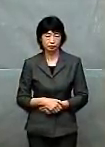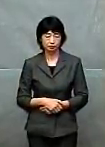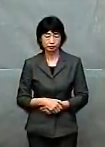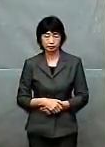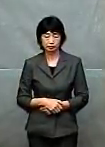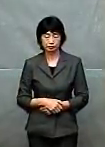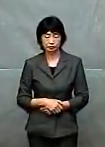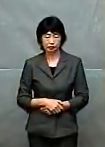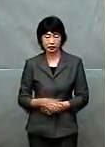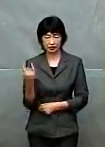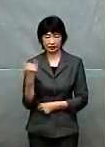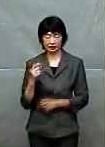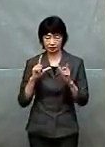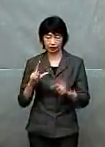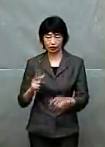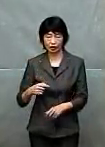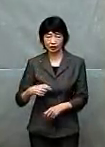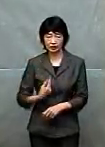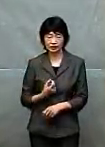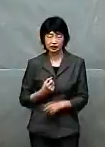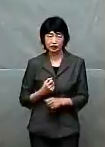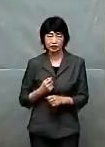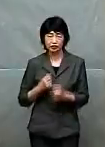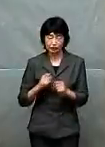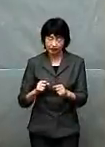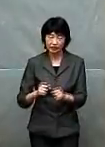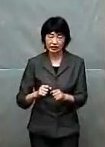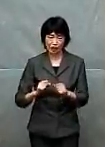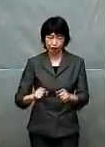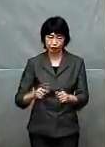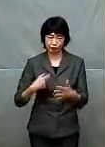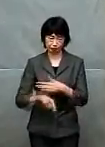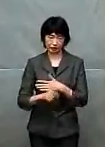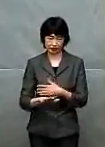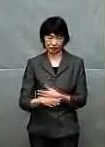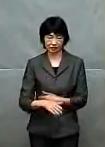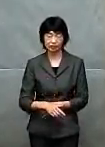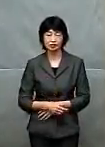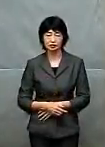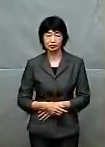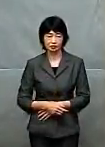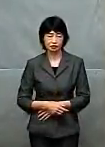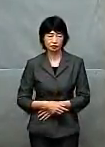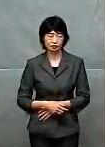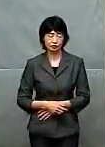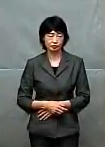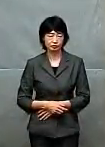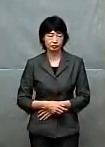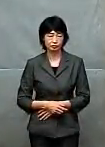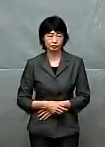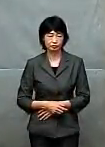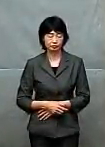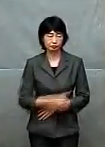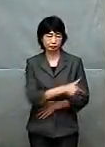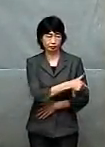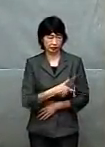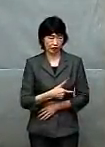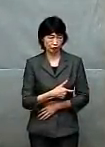にということです。 はい、 はい、 よろしいでしょうか。はい、他に、あ、山新